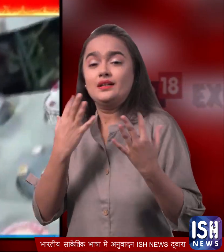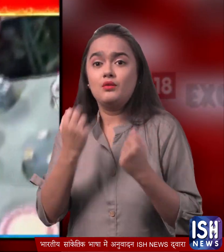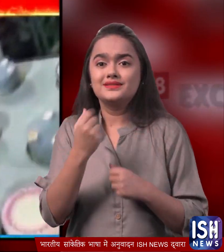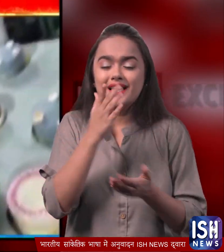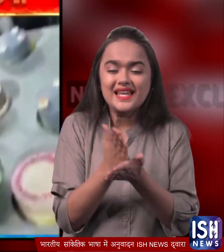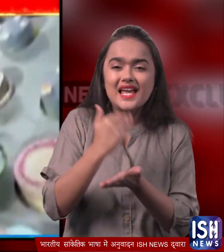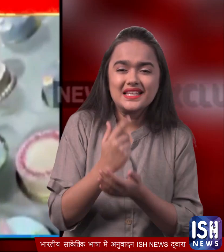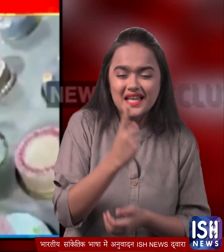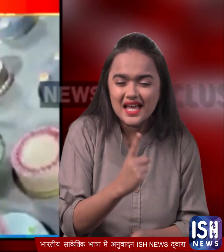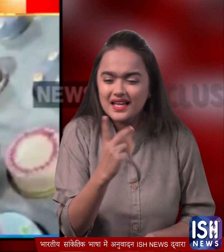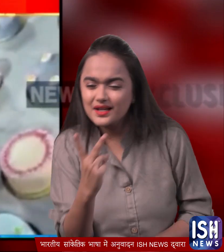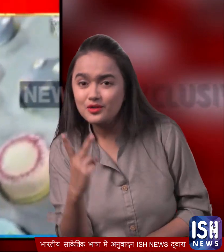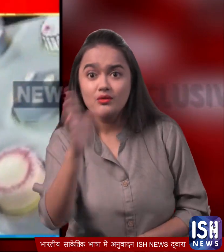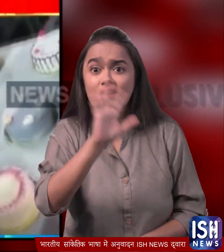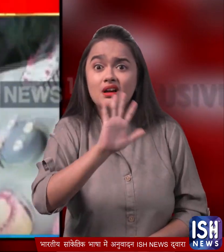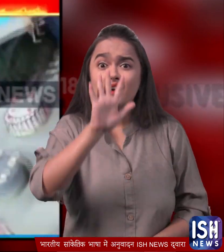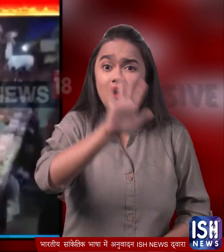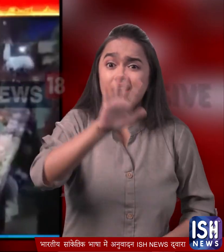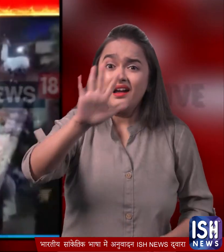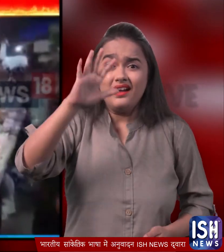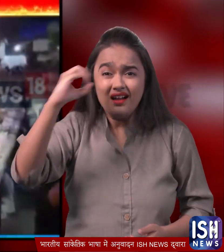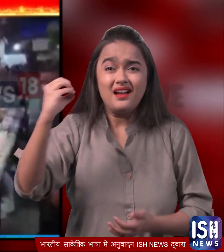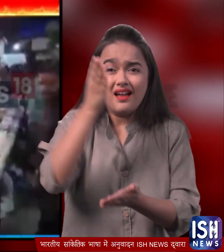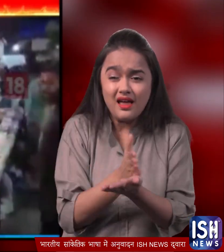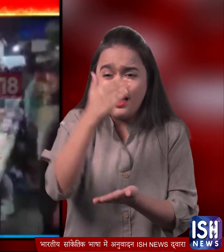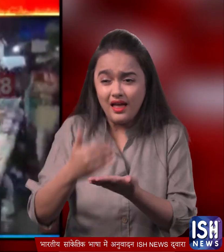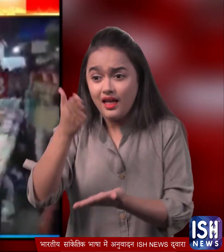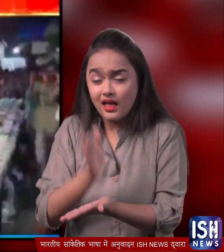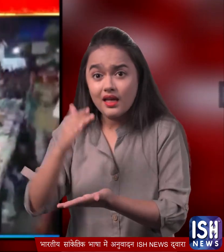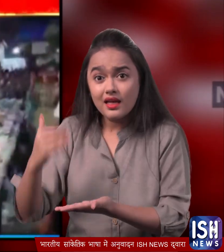उसने एक दो नहीं बल्कि 550 केक काटे।